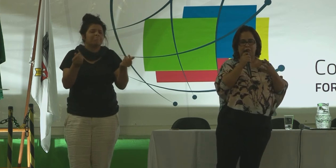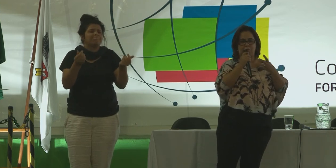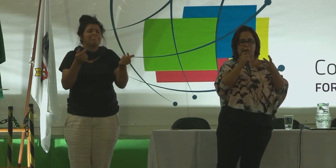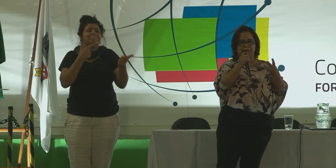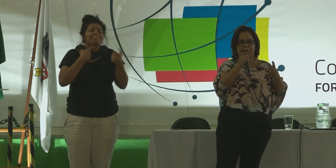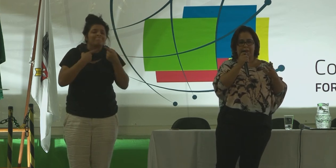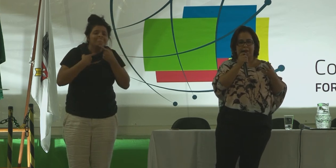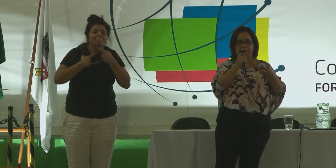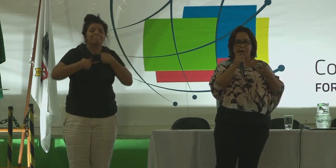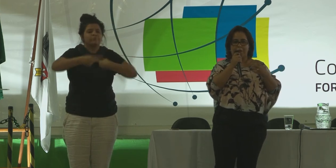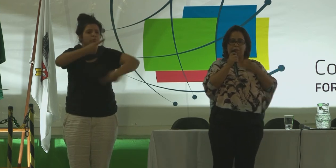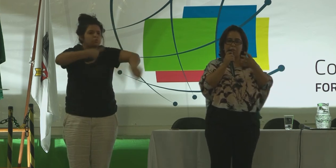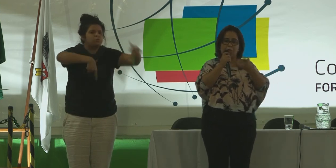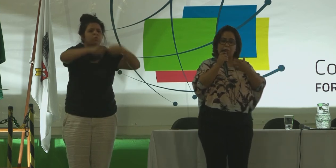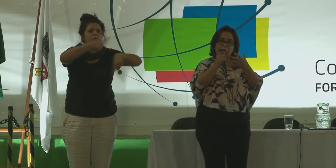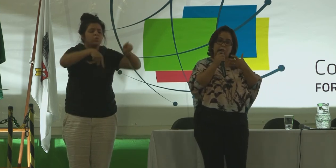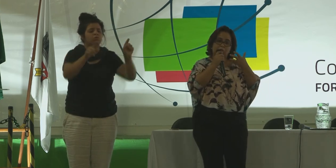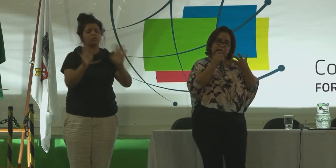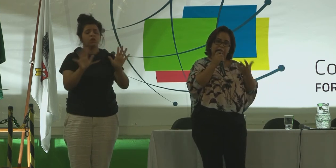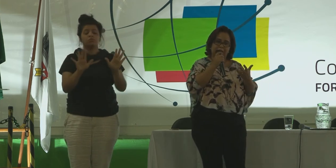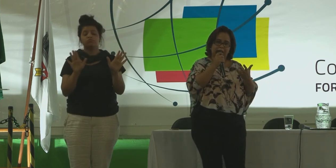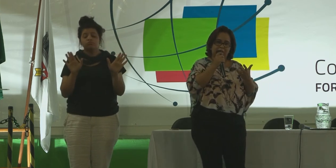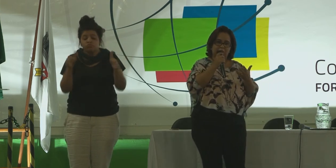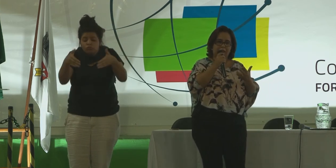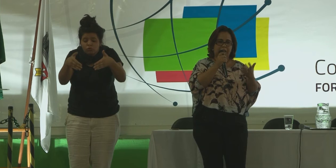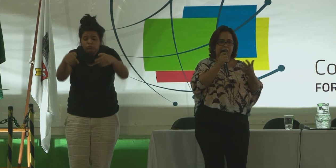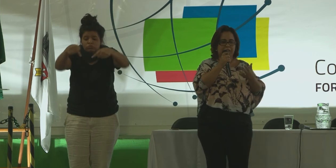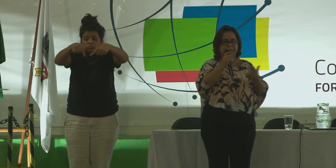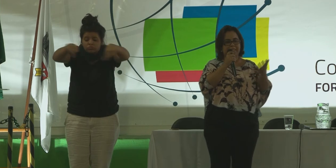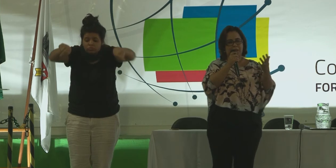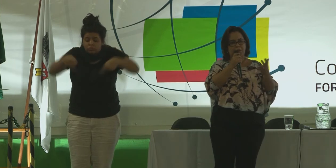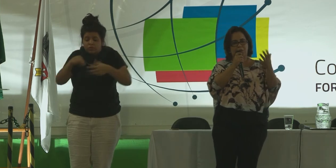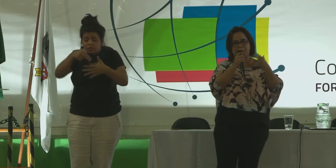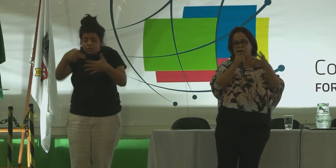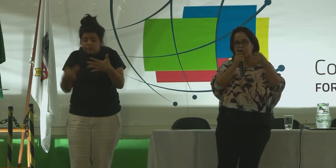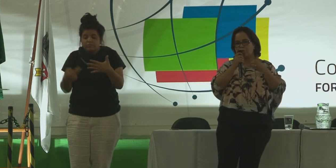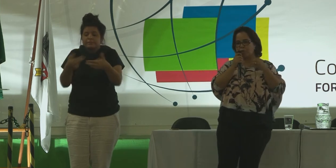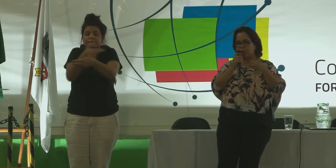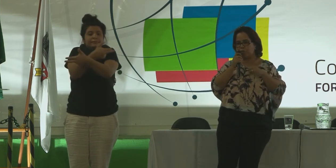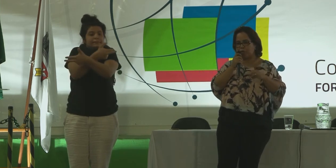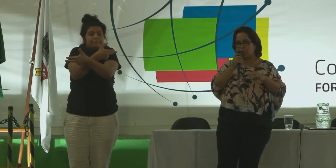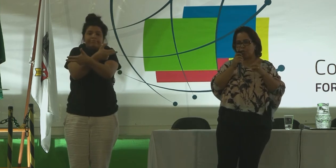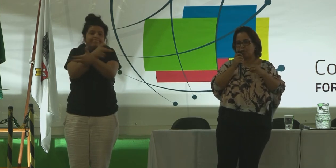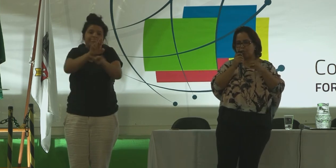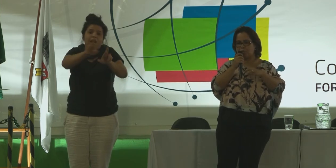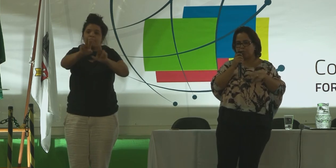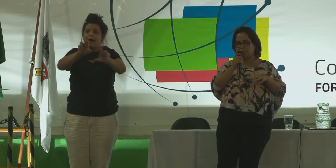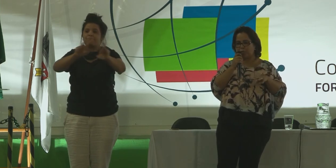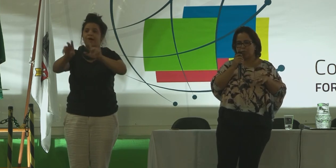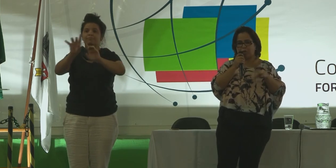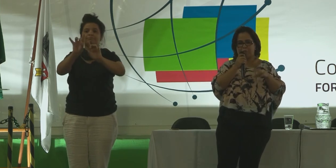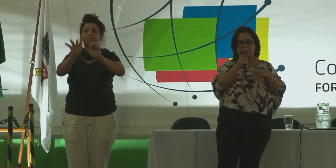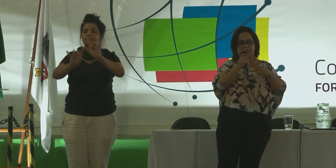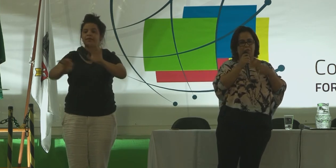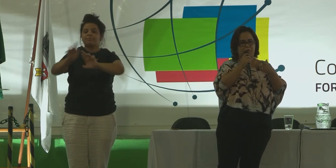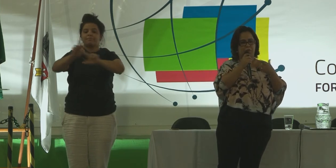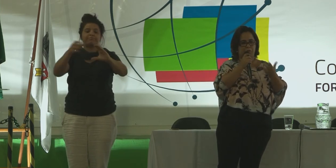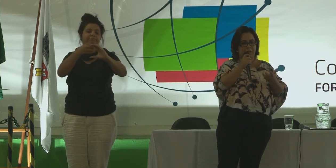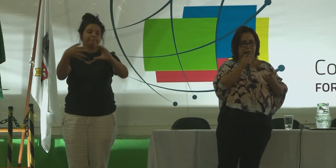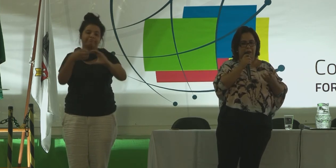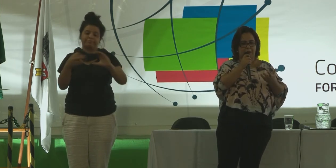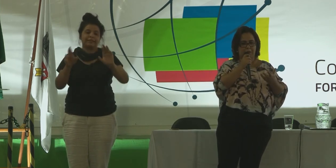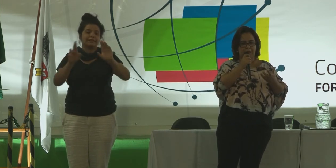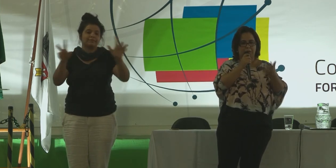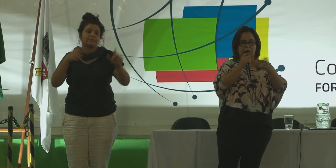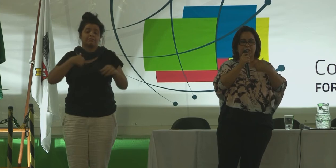expectativas de fazer um bom trabalho, mas é um público muito diverso e nós nem sempre temos todos os profissionais, contamos com todos os profissionais para desenvolver um